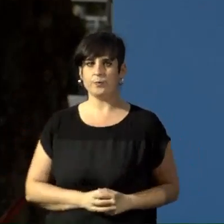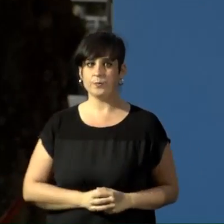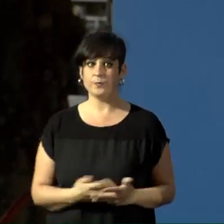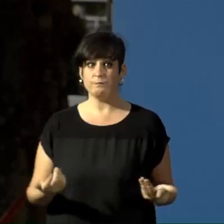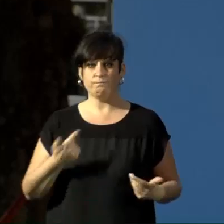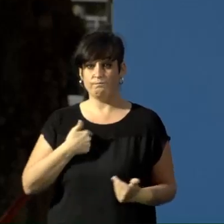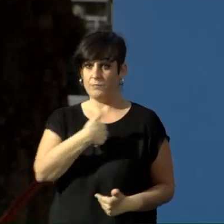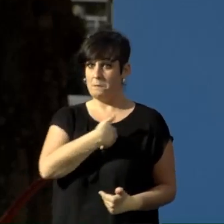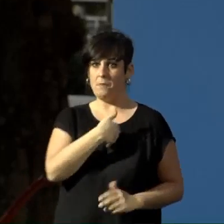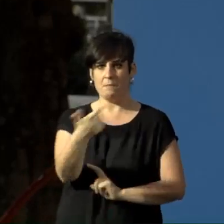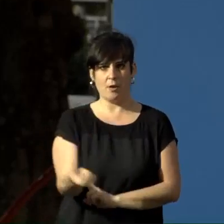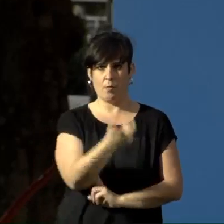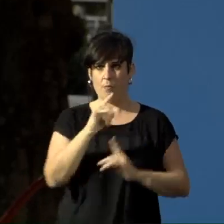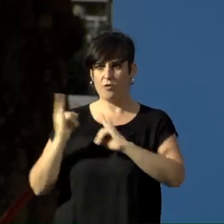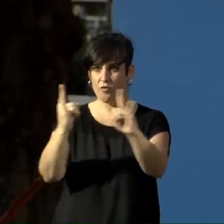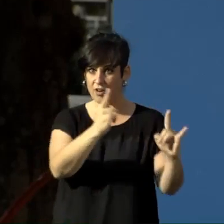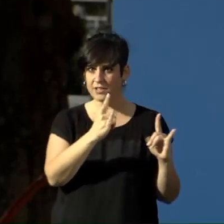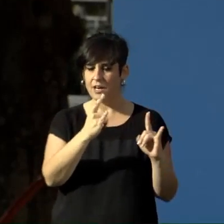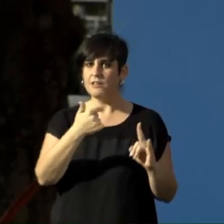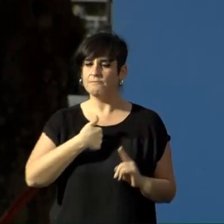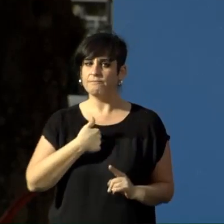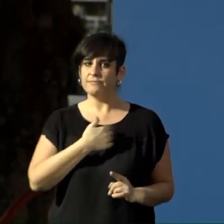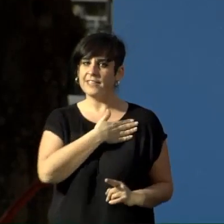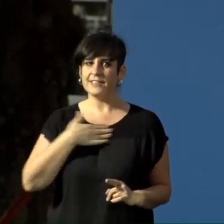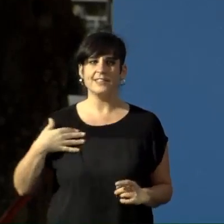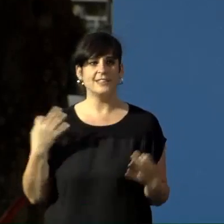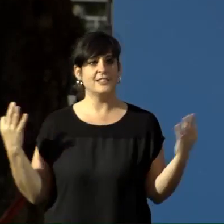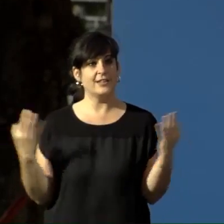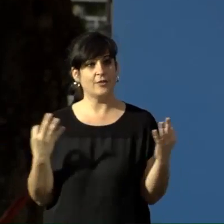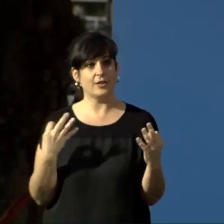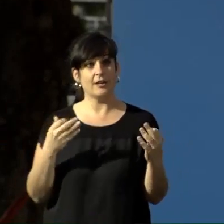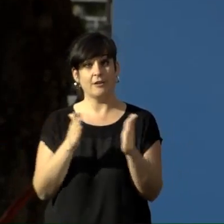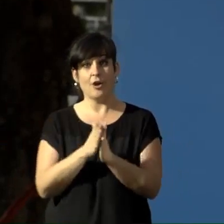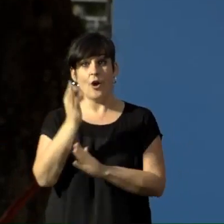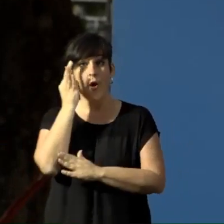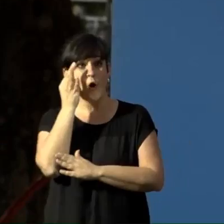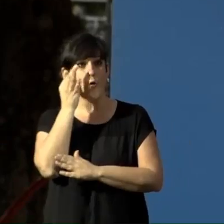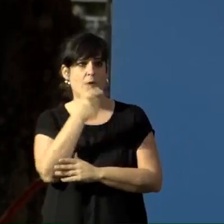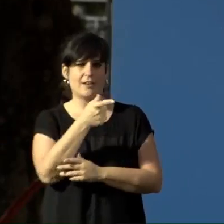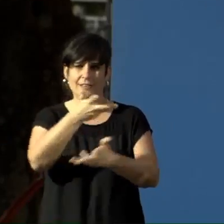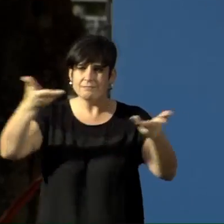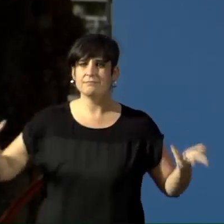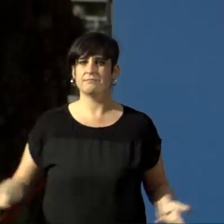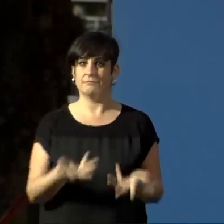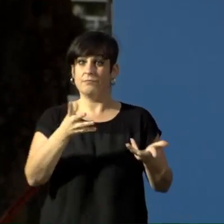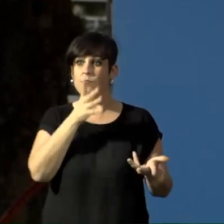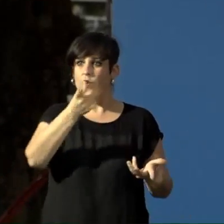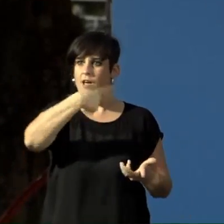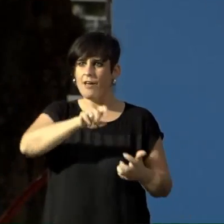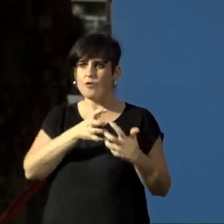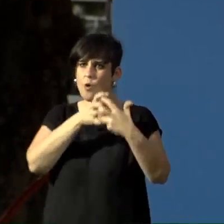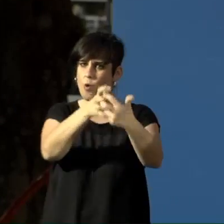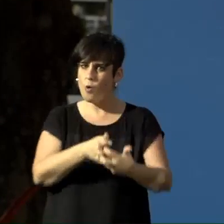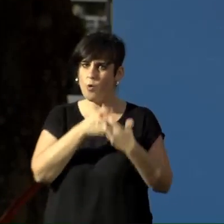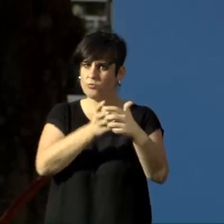Como bombeiro forestal quero alentar as nosas compañeiras a que sigan loitando como fixeron a